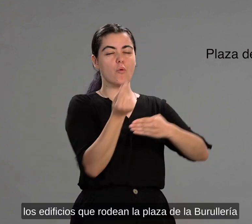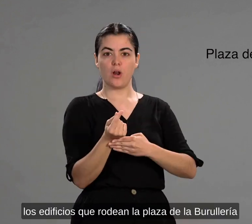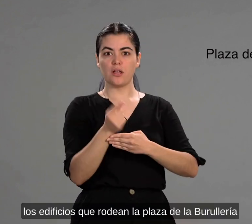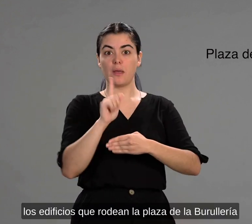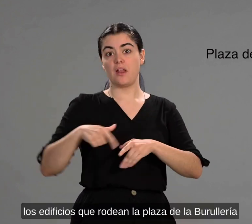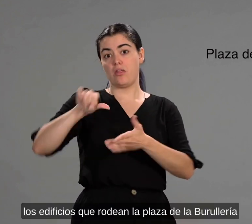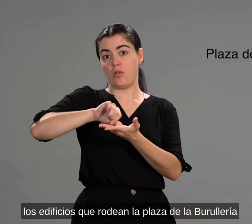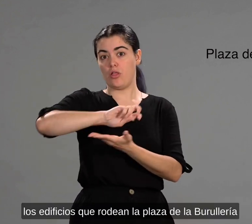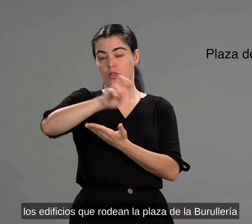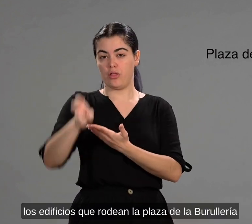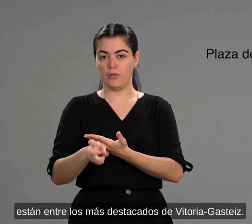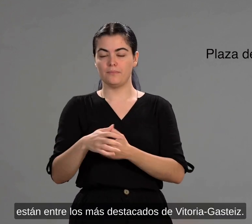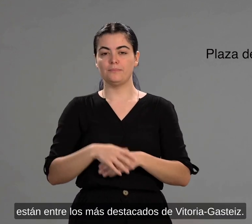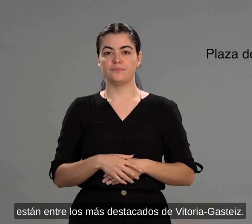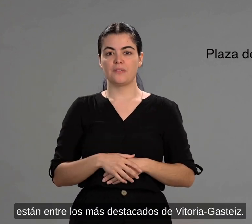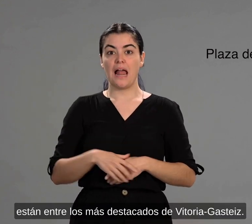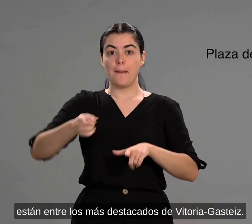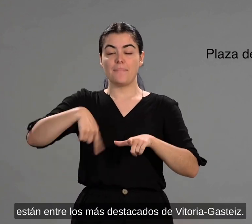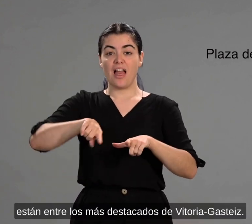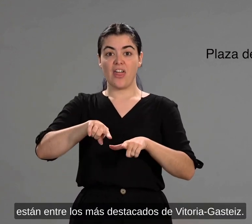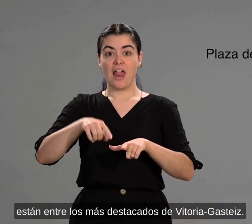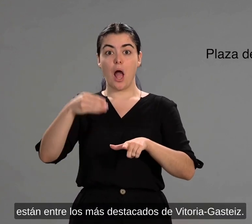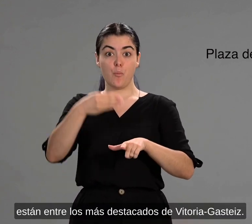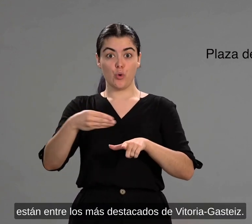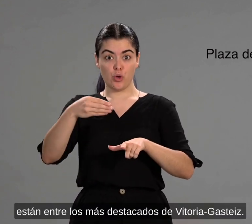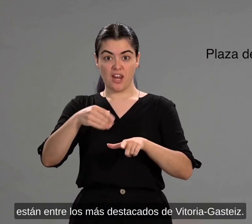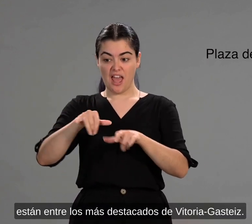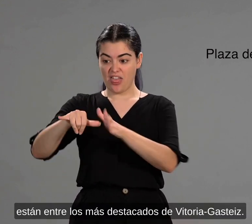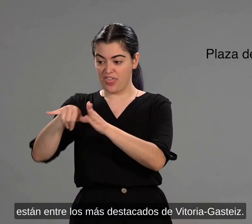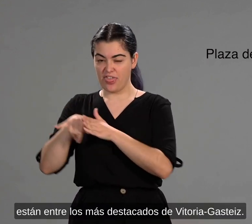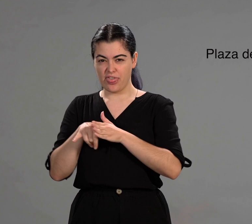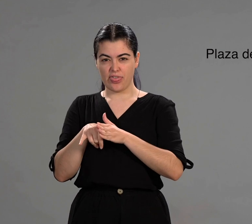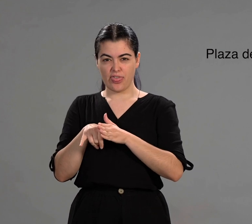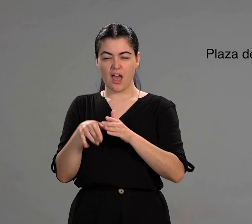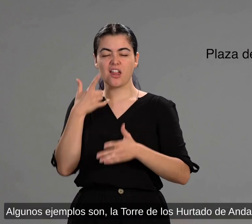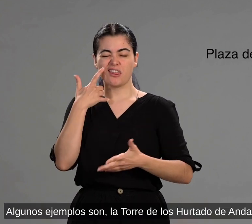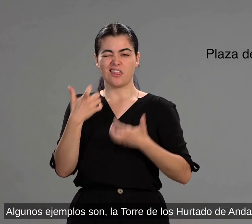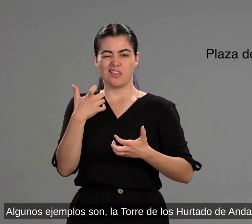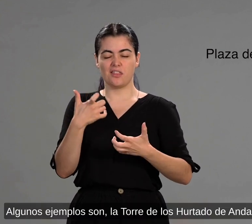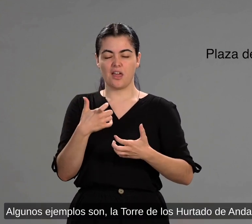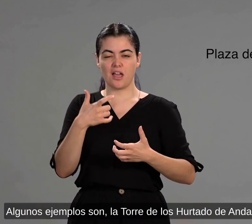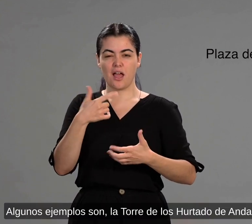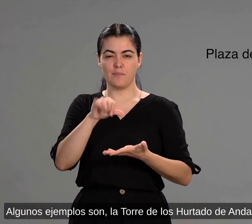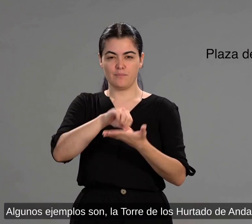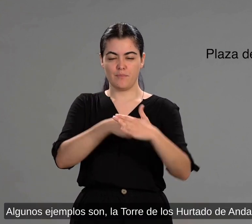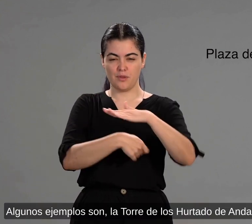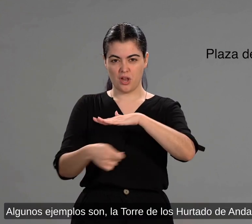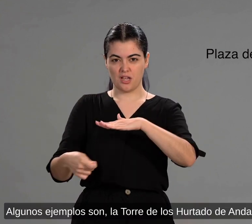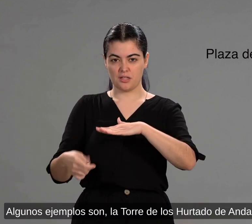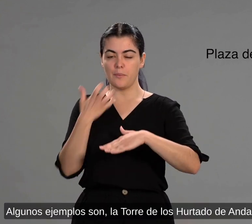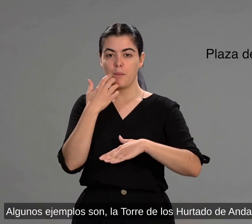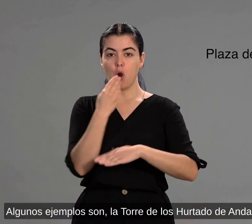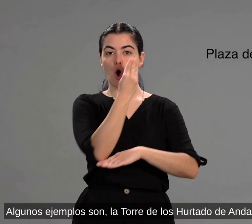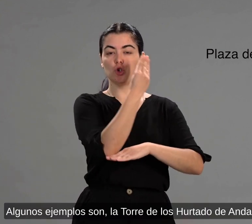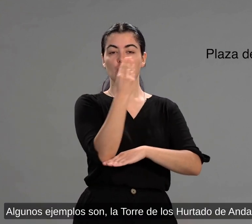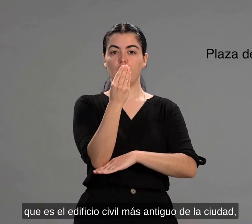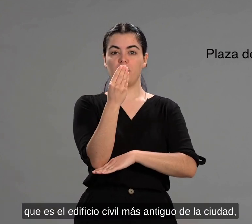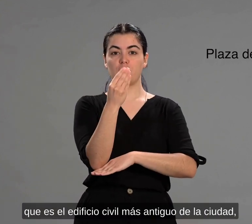rodean la Plaza de la Burullería están entre los más destacados de Vitoria-Gasteiz. Algunos ejemplos son la Torre de los Hurtado de Anda, que es el